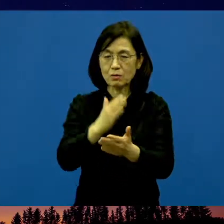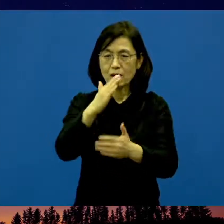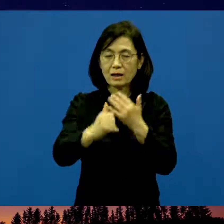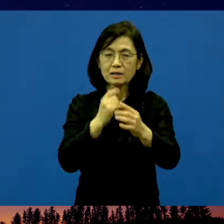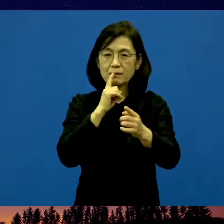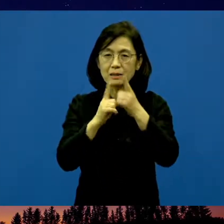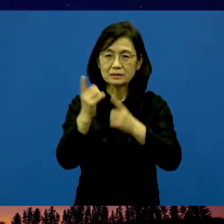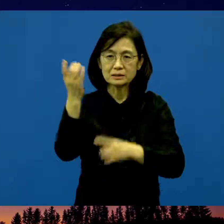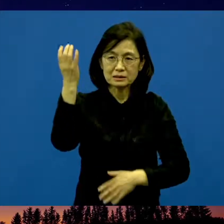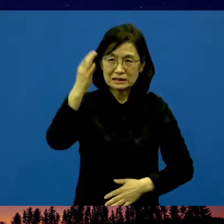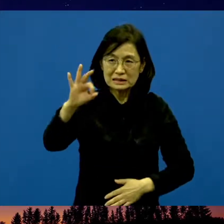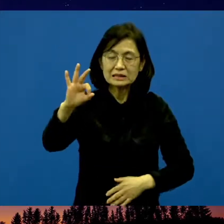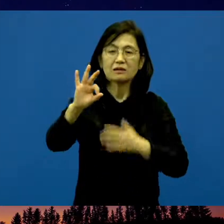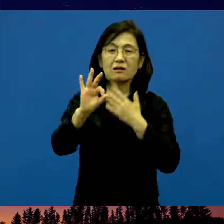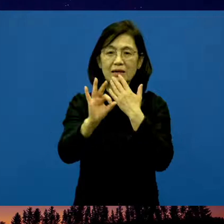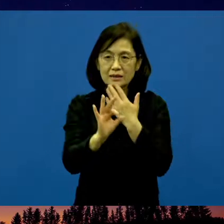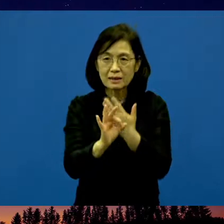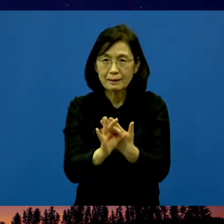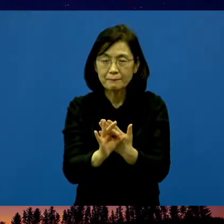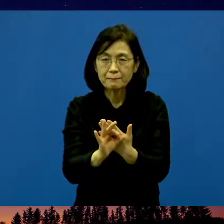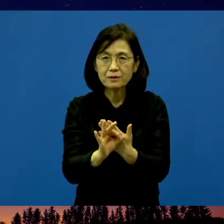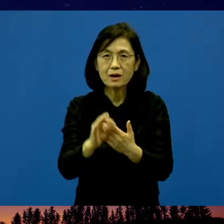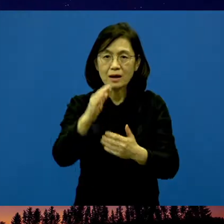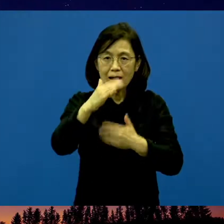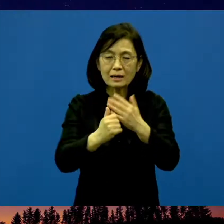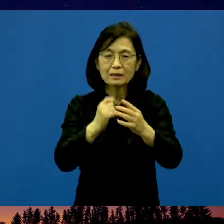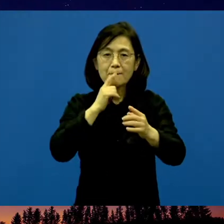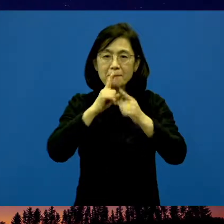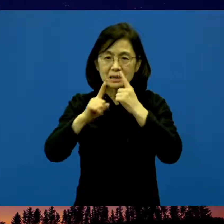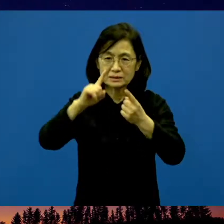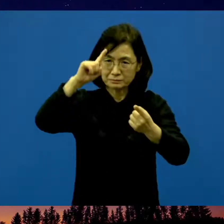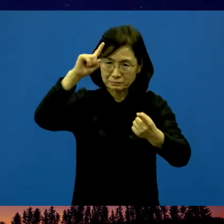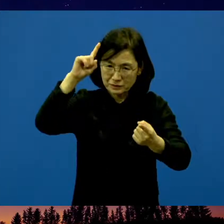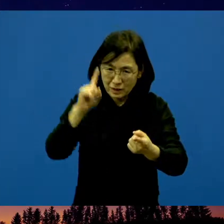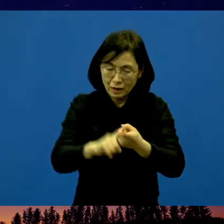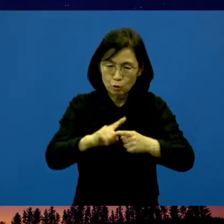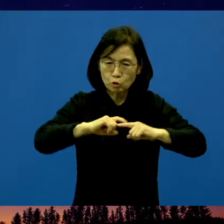무엇으로 이어져야 합니까? 그 말씀대로 사는 것입니다.